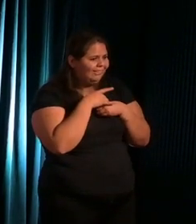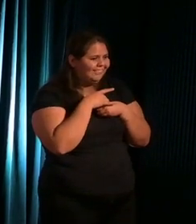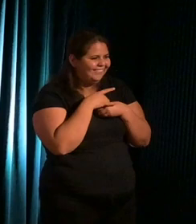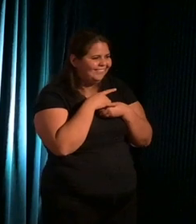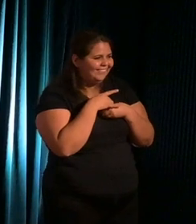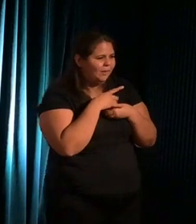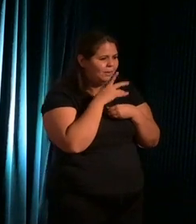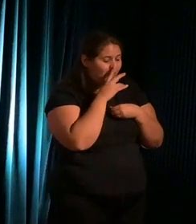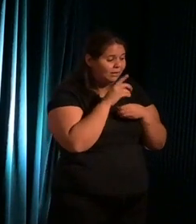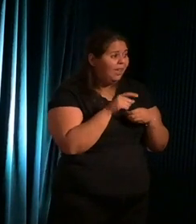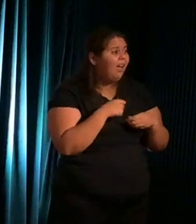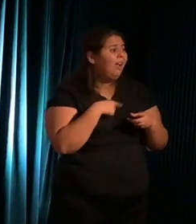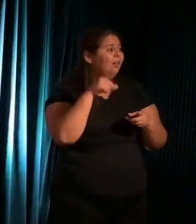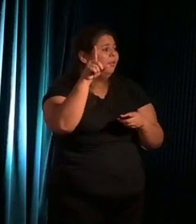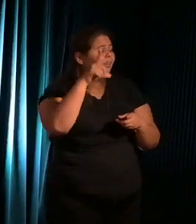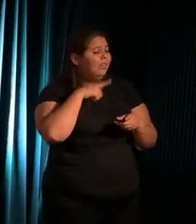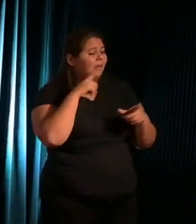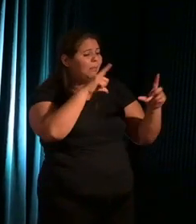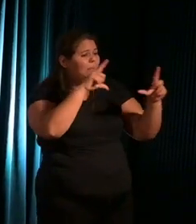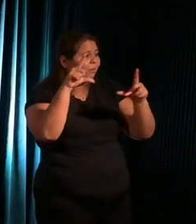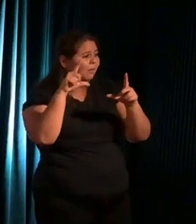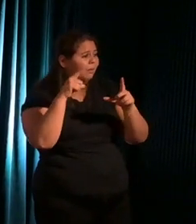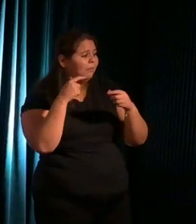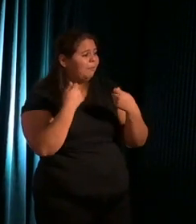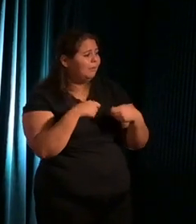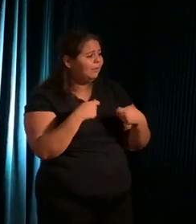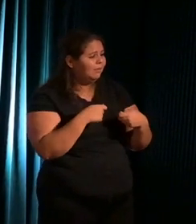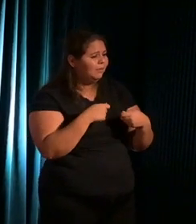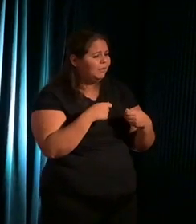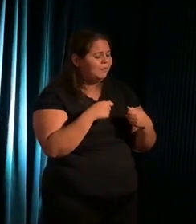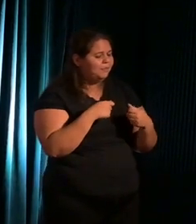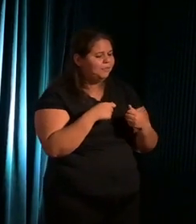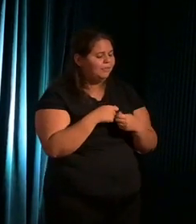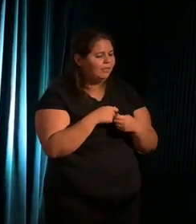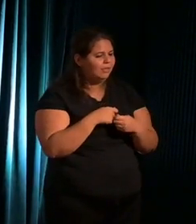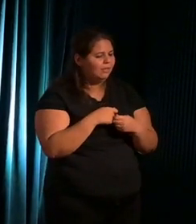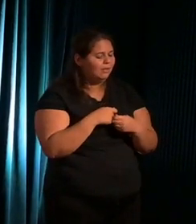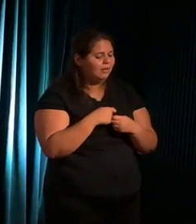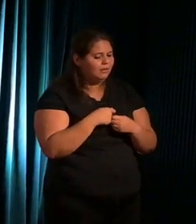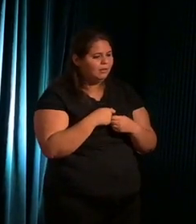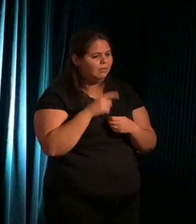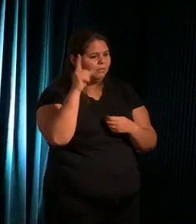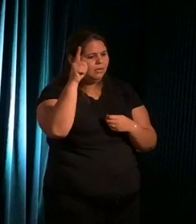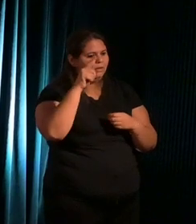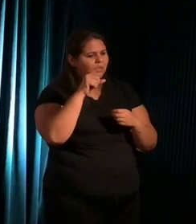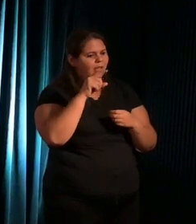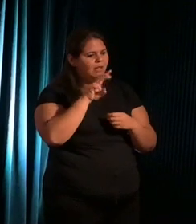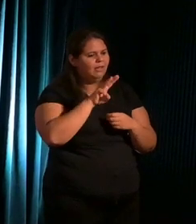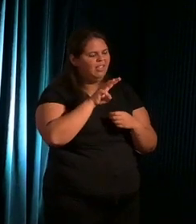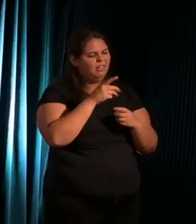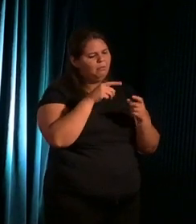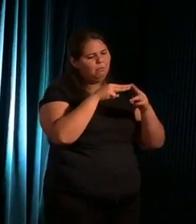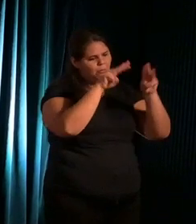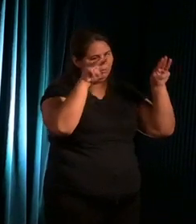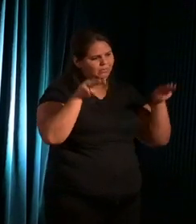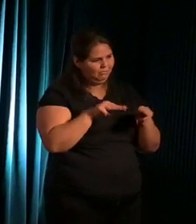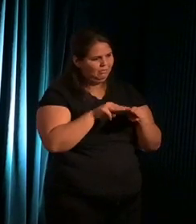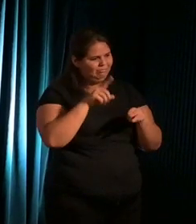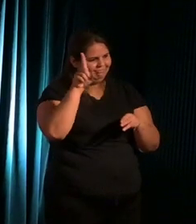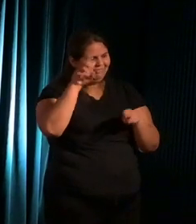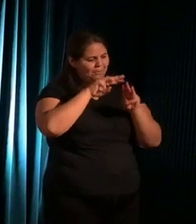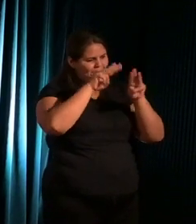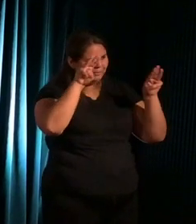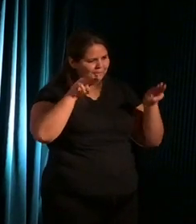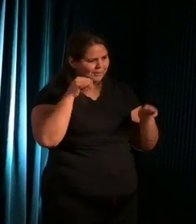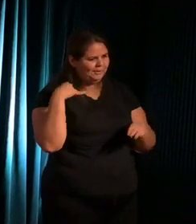eu tenho uma exposição, eu estou lá no Walter Moreira Salles, e